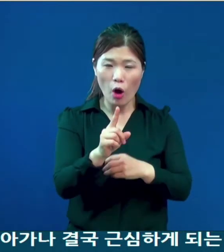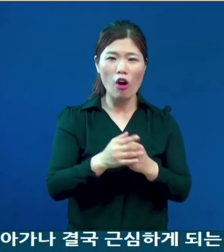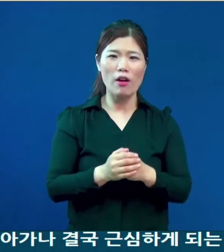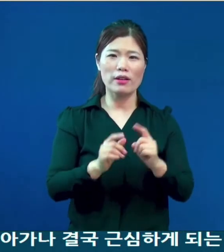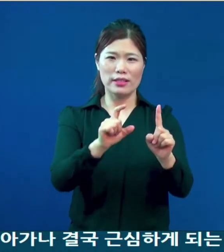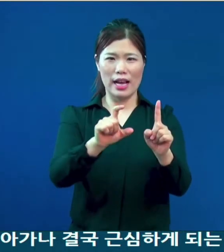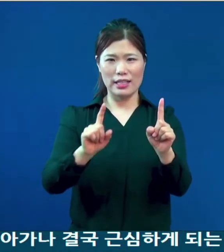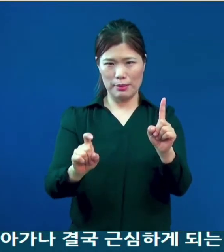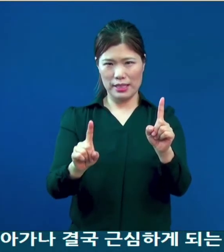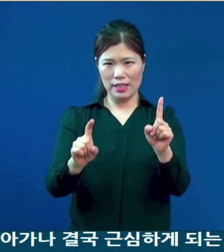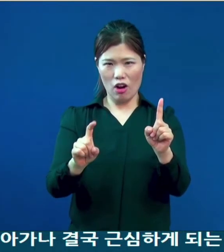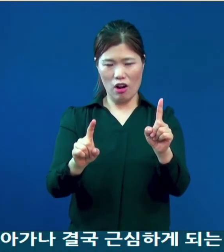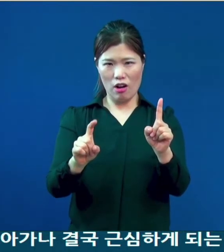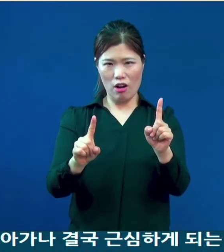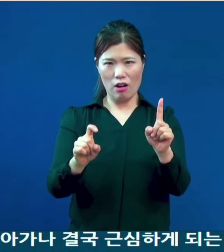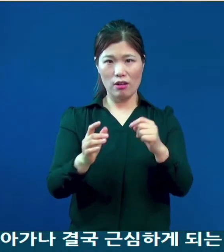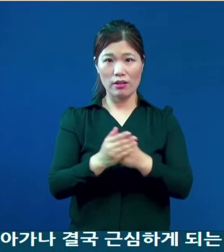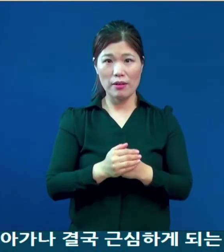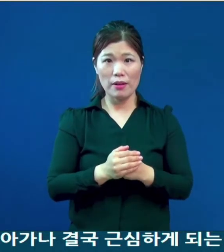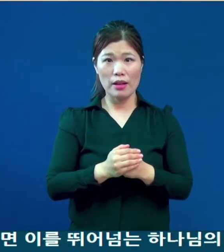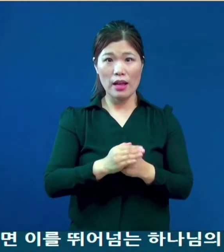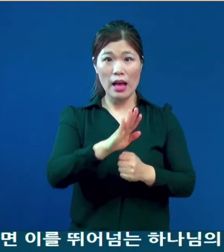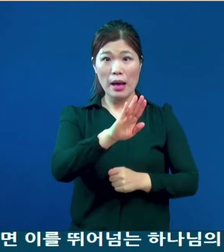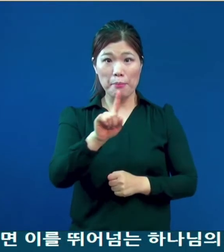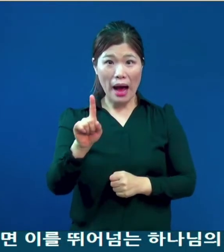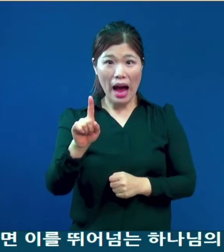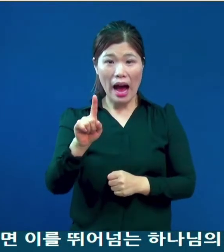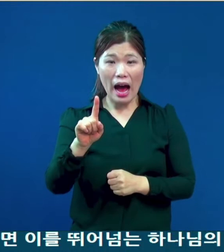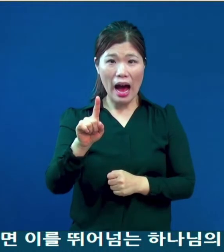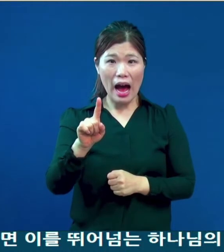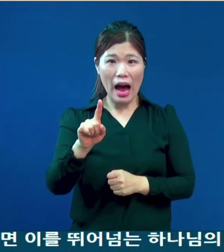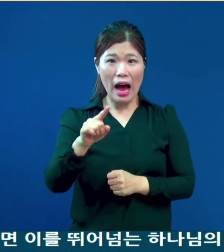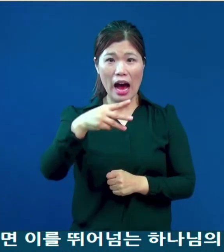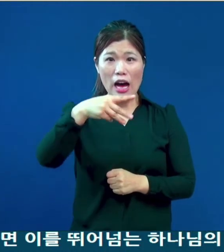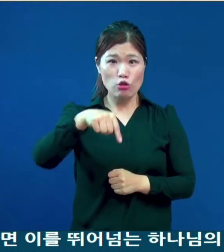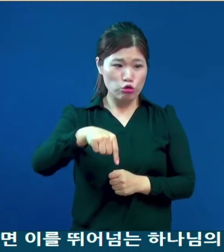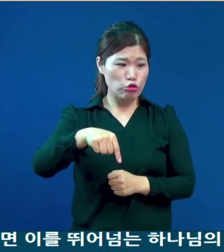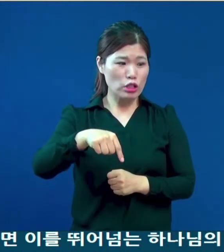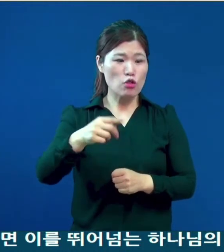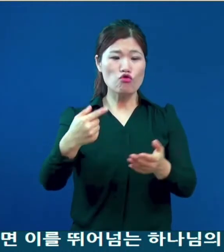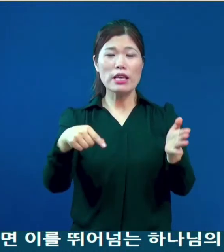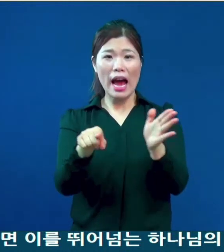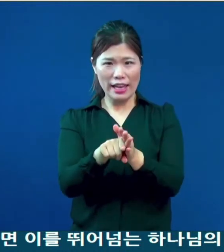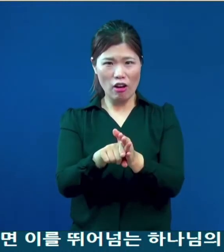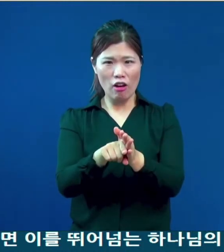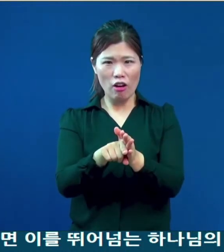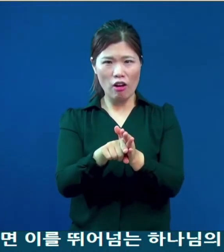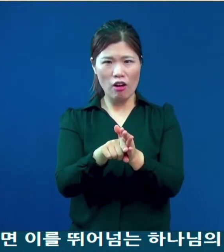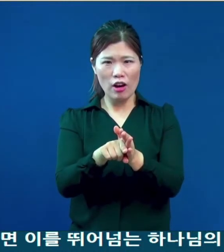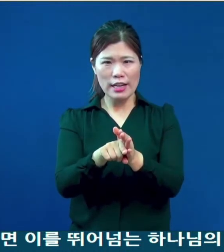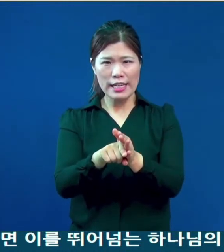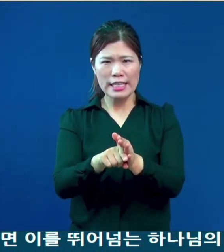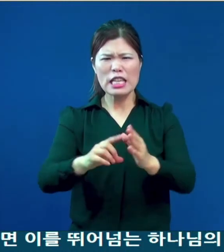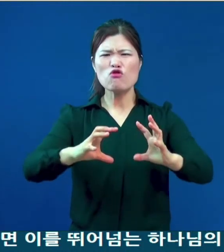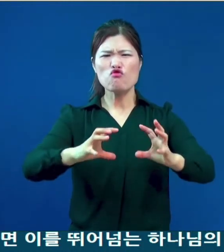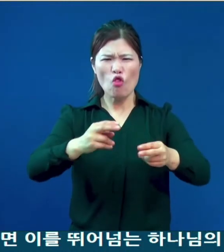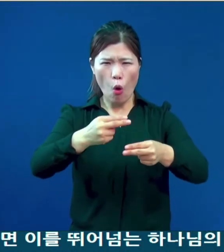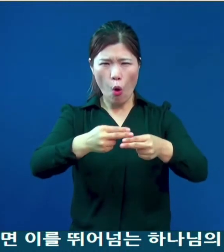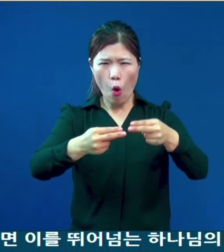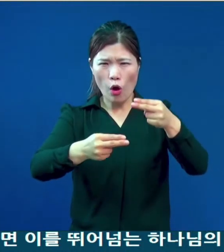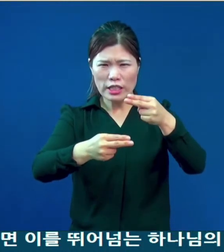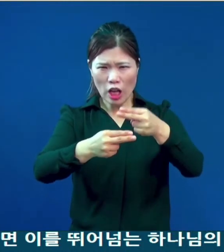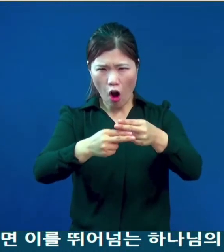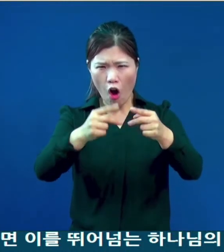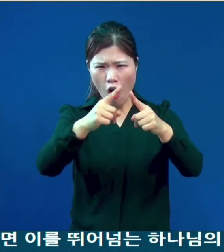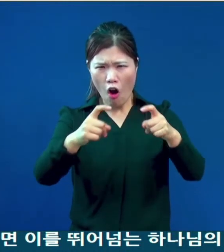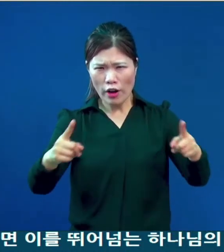11절을 보면 바로를 위하여, 하반절입니다. 바로를 위하여 국고성 비돔과